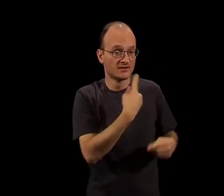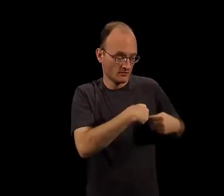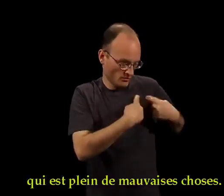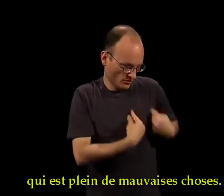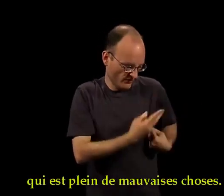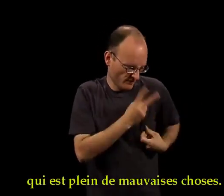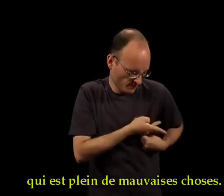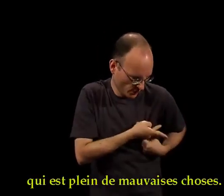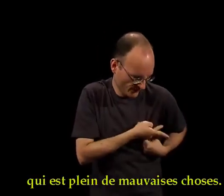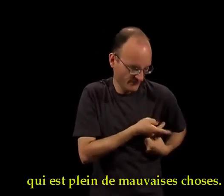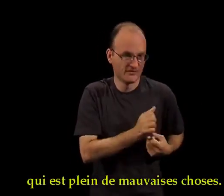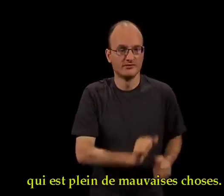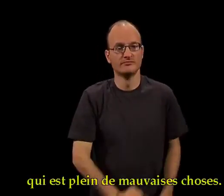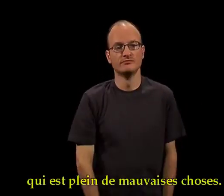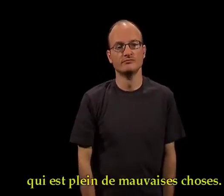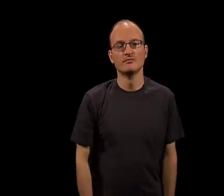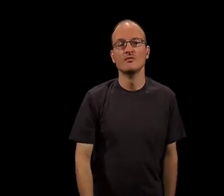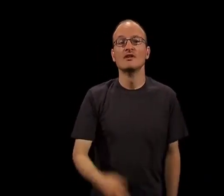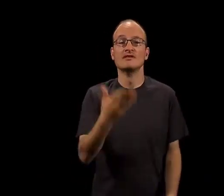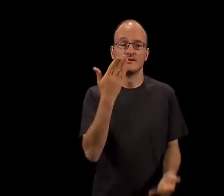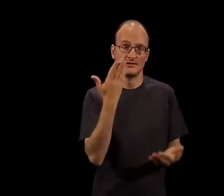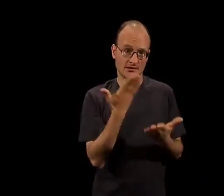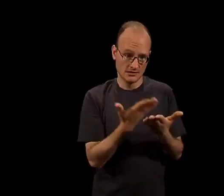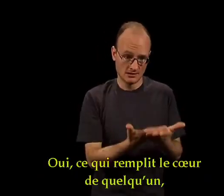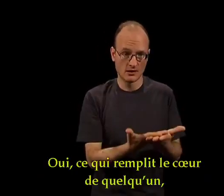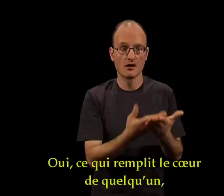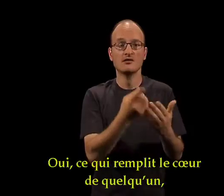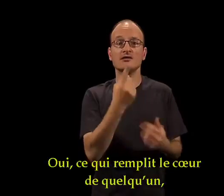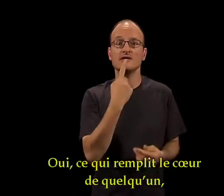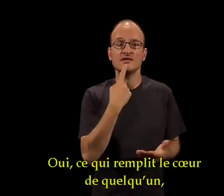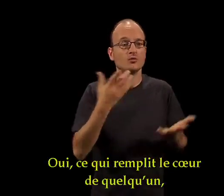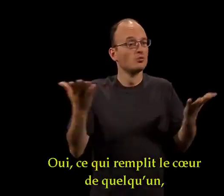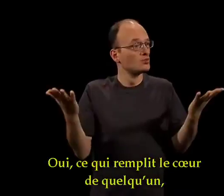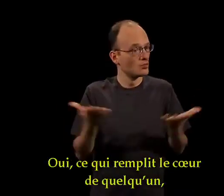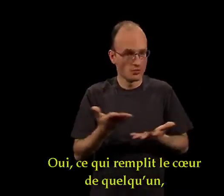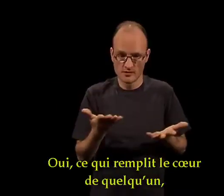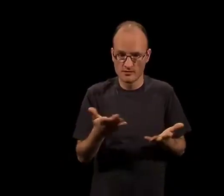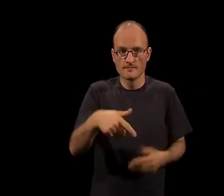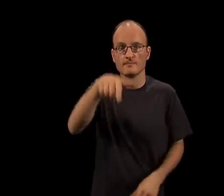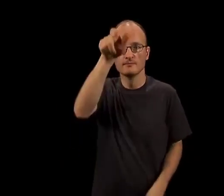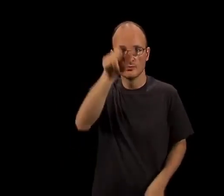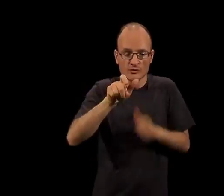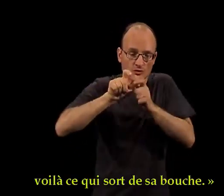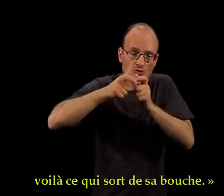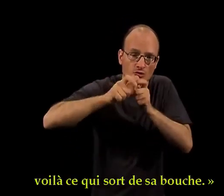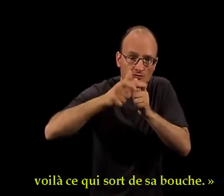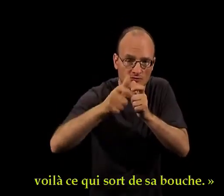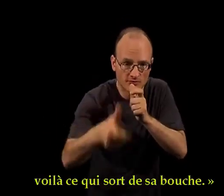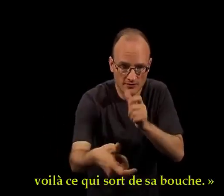qui est plein de mauvaises choses. Oui, ce qui remplit le cœur de quelqu'un, voilà ce qui sort de